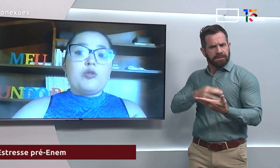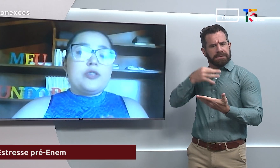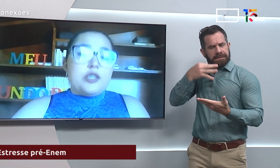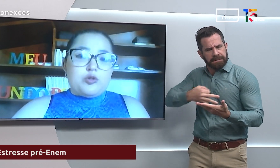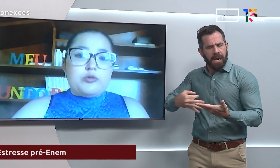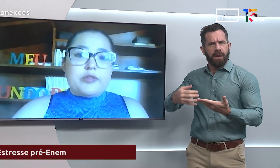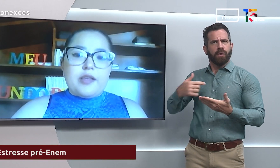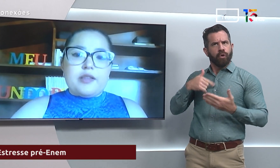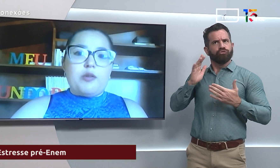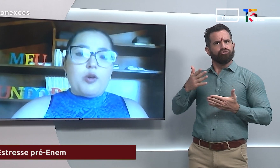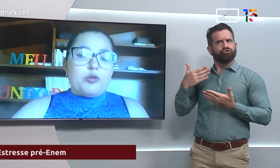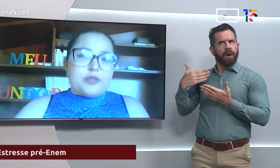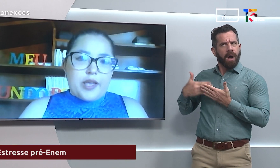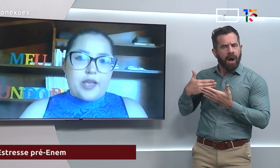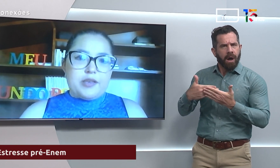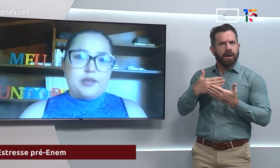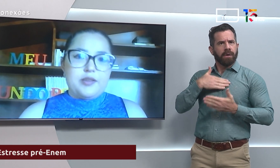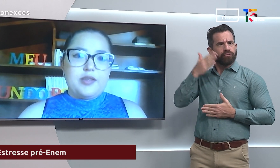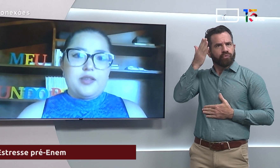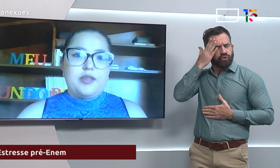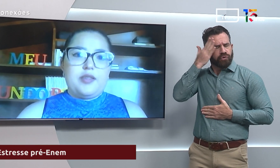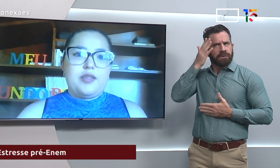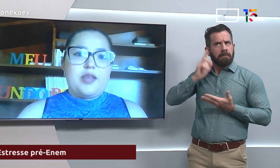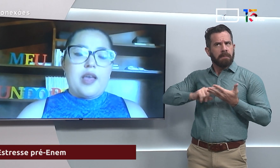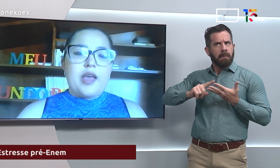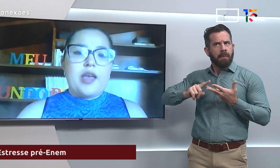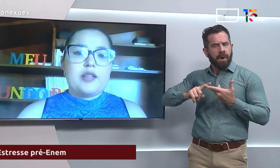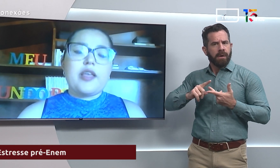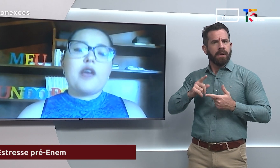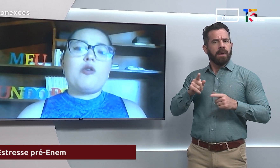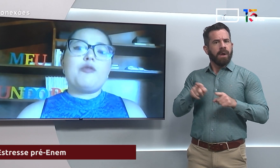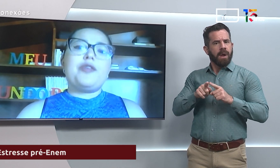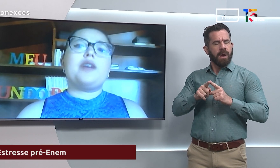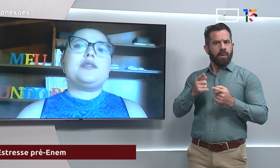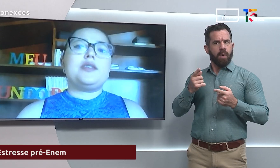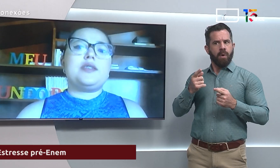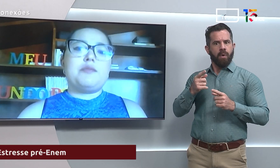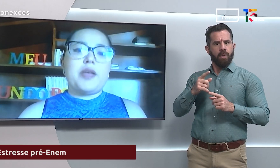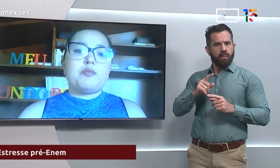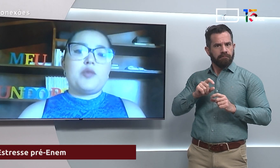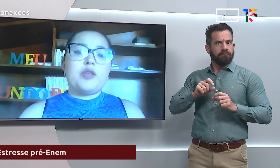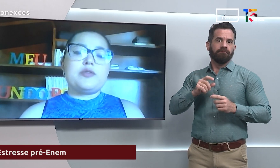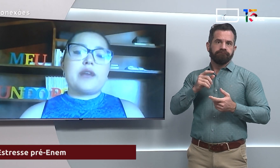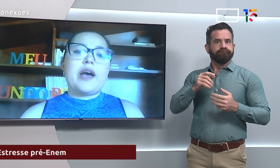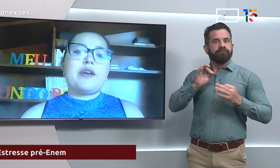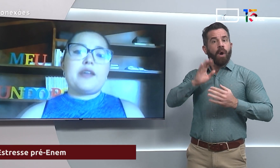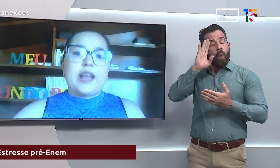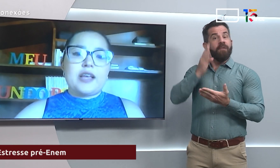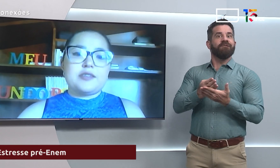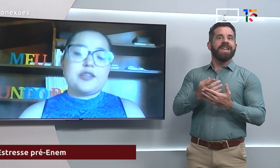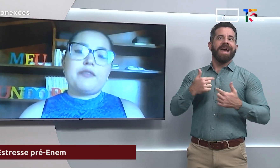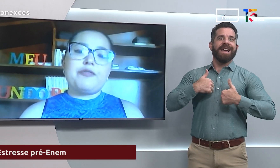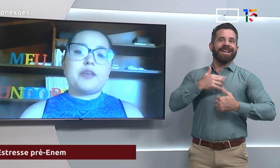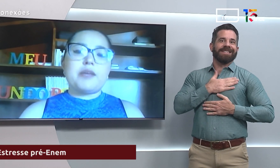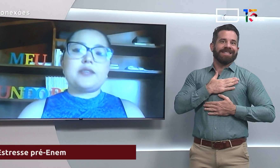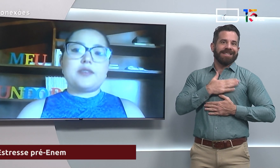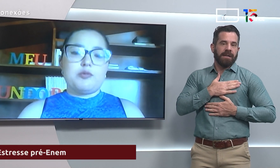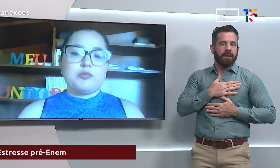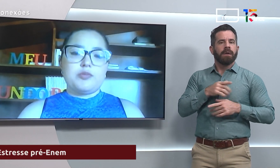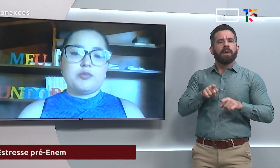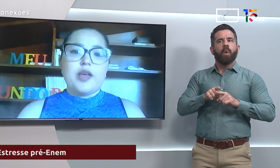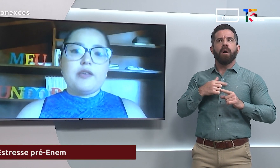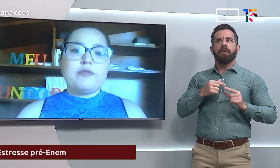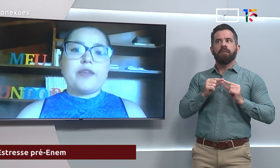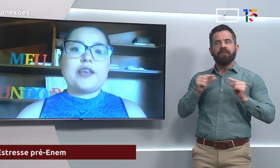Eu estudei, então eu sei ter confiança em si mesmo e usar frases de